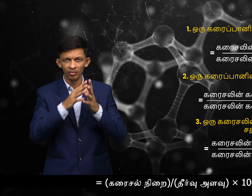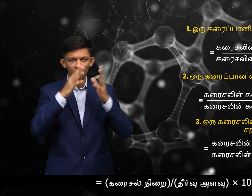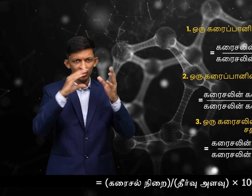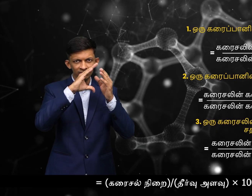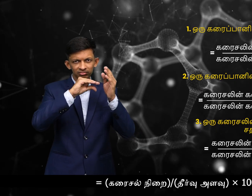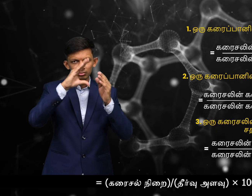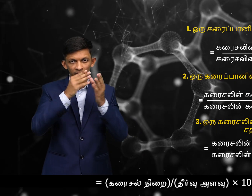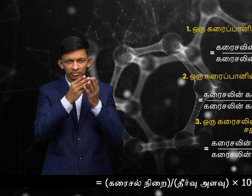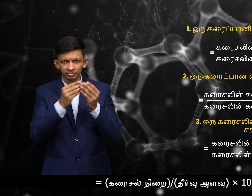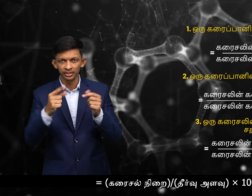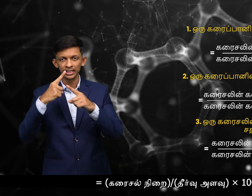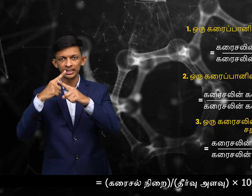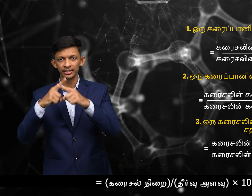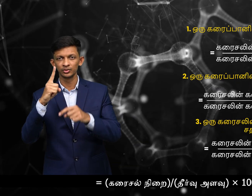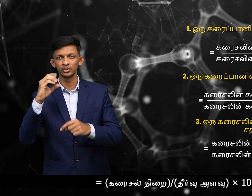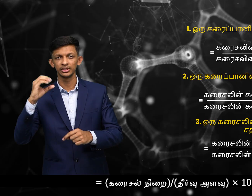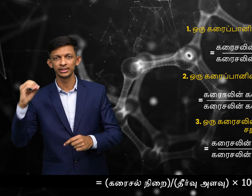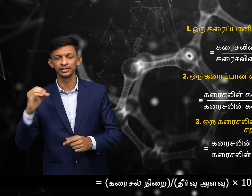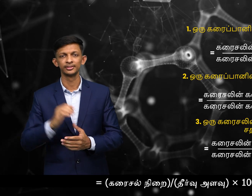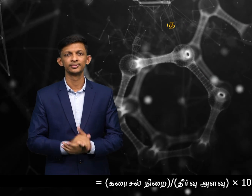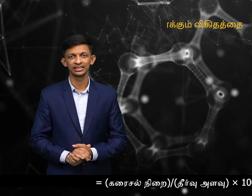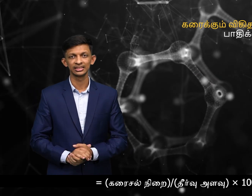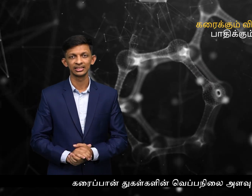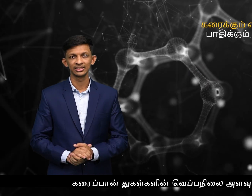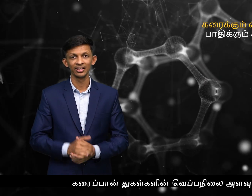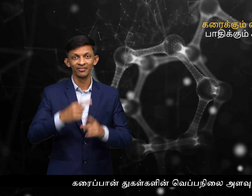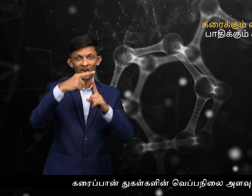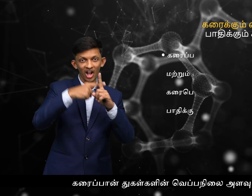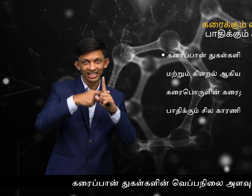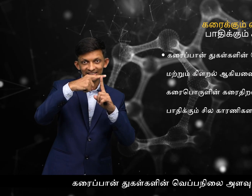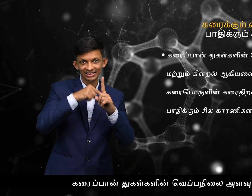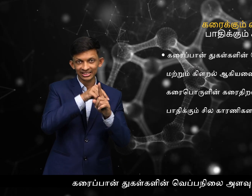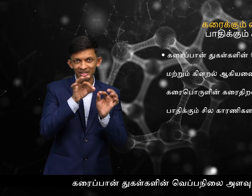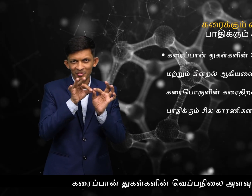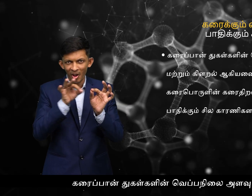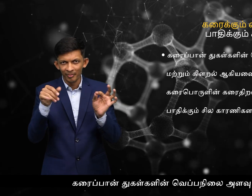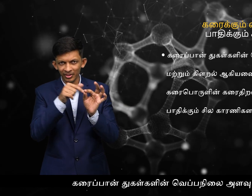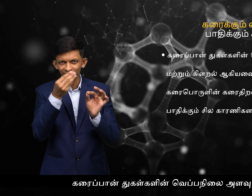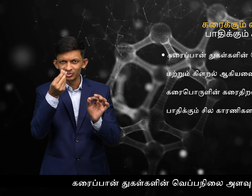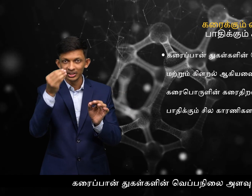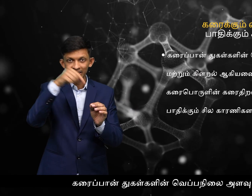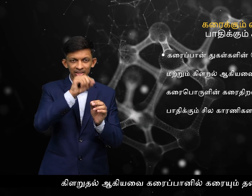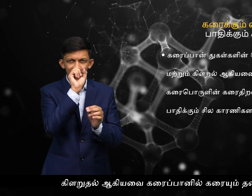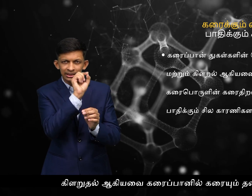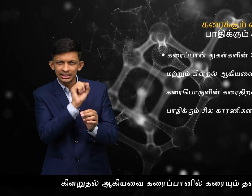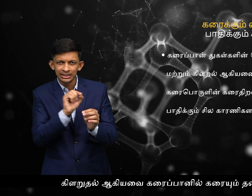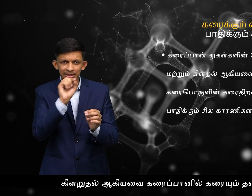கரைசல் அளவு பெருக்கல் 100. கரைப்பான் துகள்களின் வெப்பநிலை அளவு மற்றும் கிளறுதல்